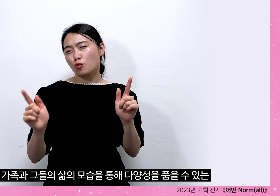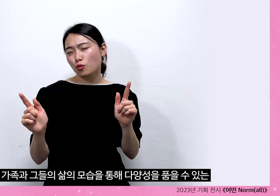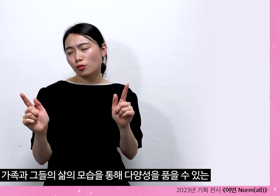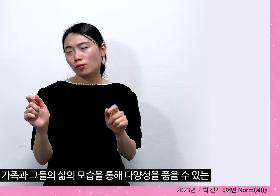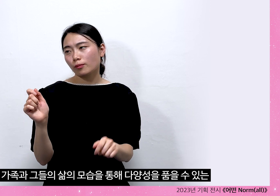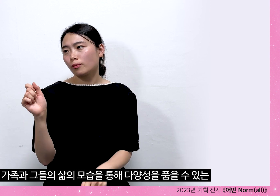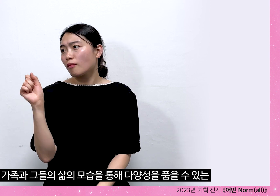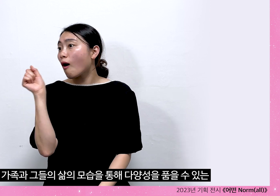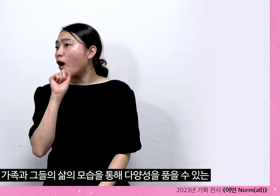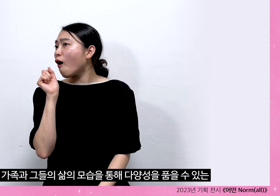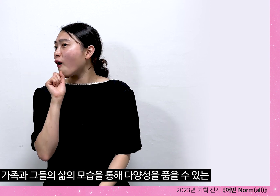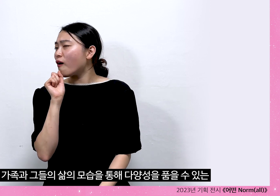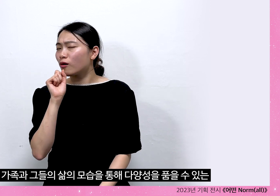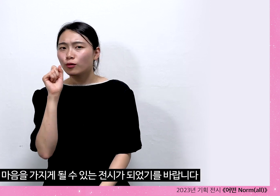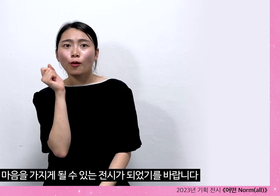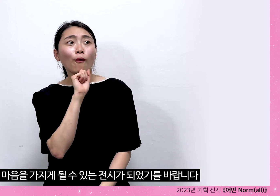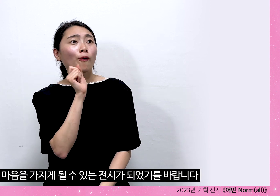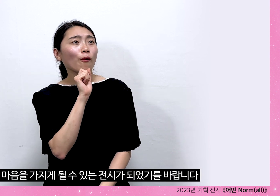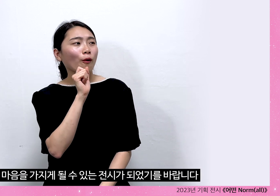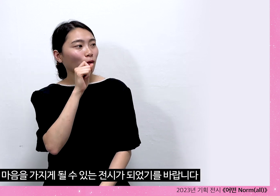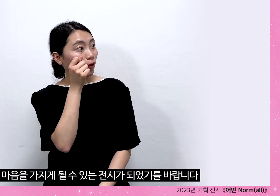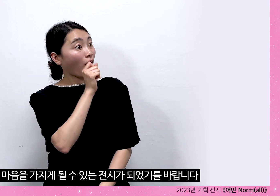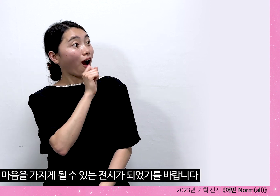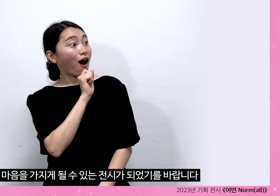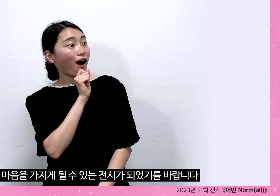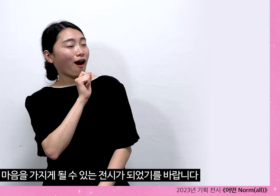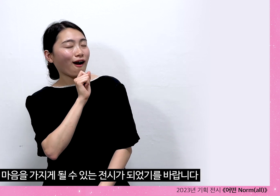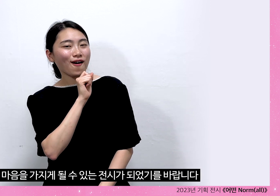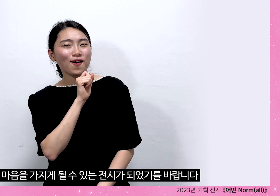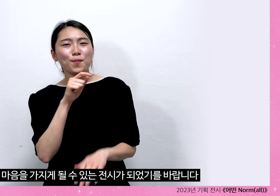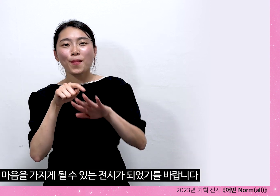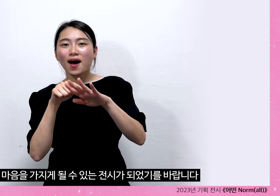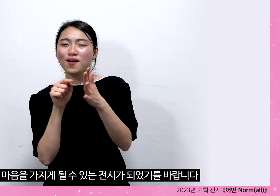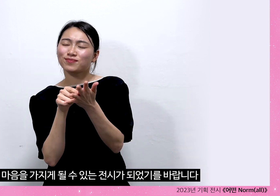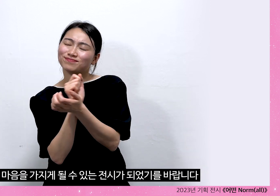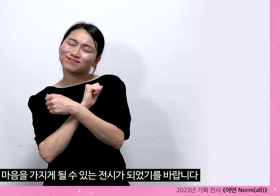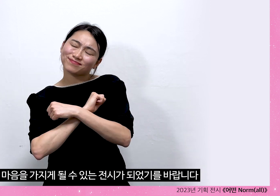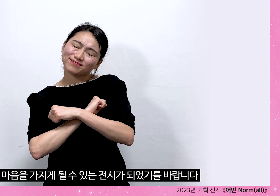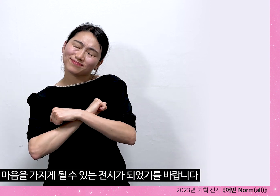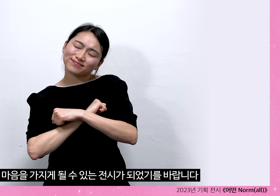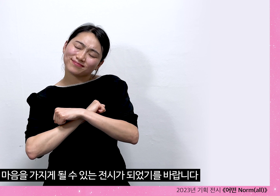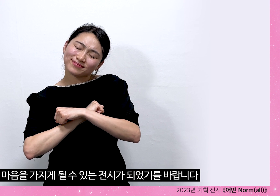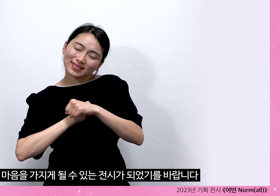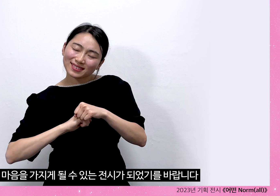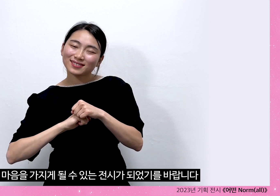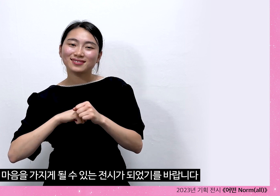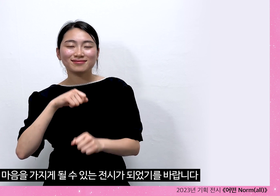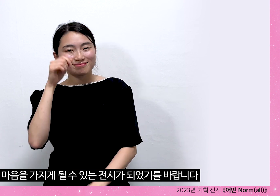다양성을 품을 수 있는 포근한 마음을 가지게 될 수 있는